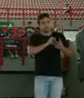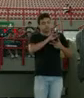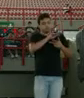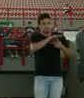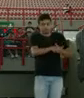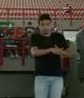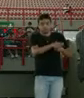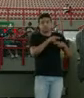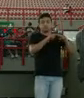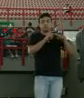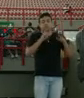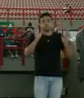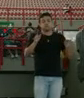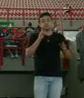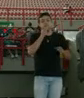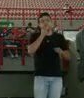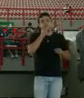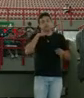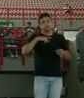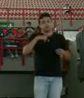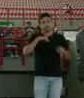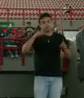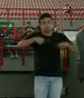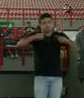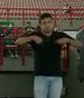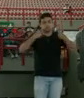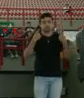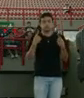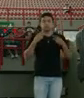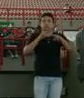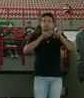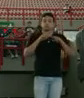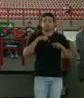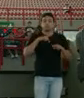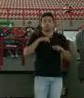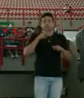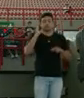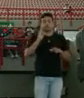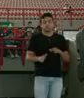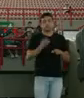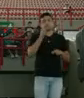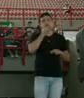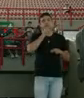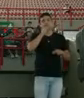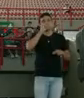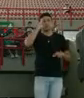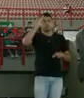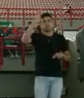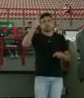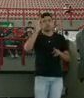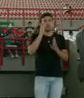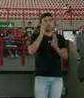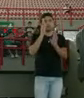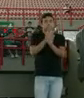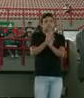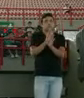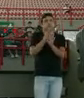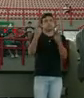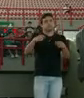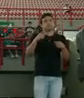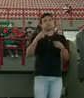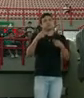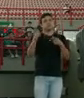certo? Então, é uma questão também de estímulo. Há casos que as mães, principalmente porque precisam voltar